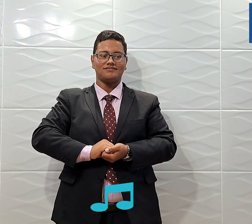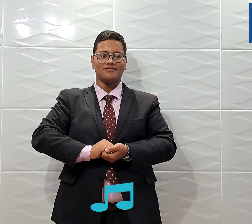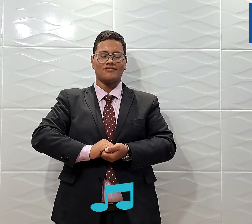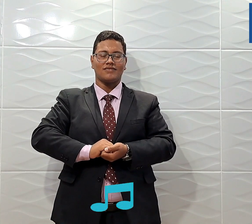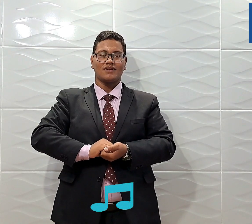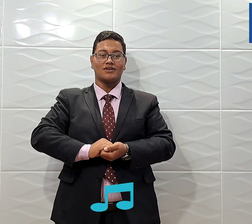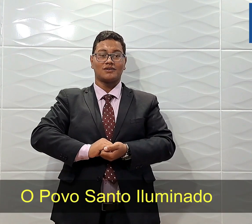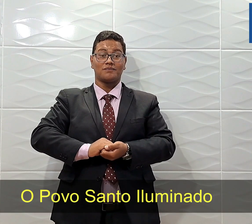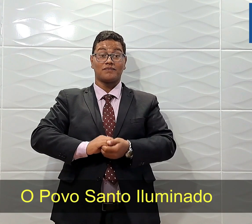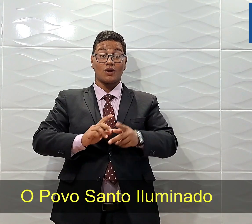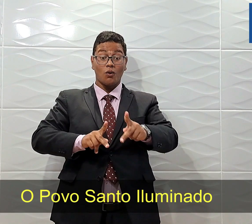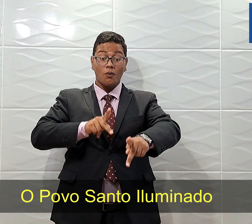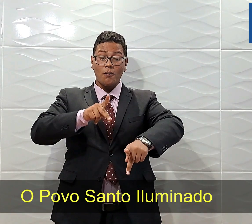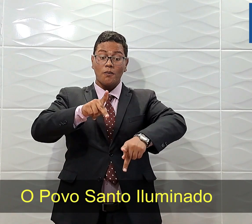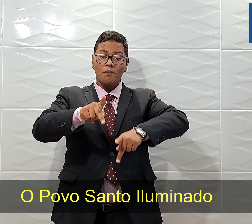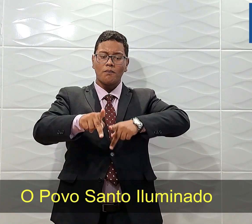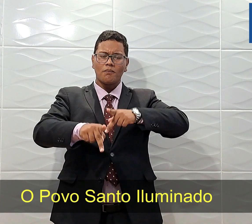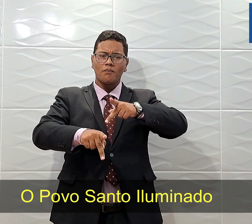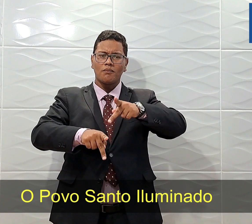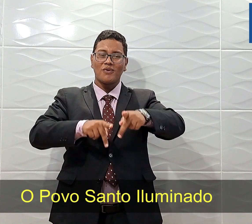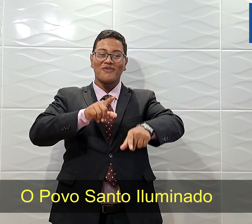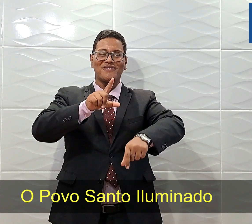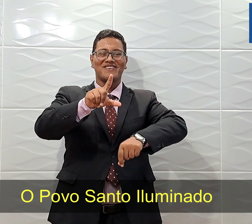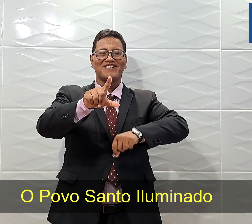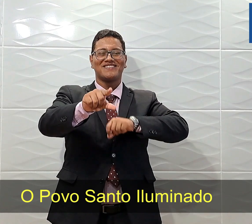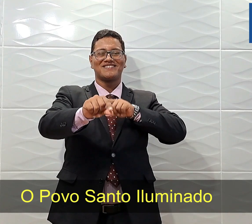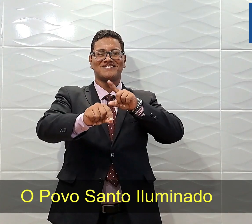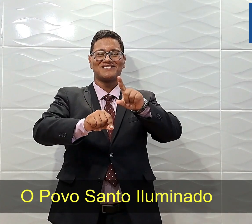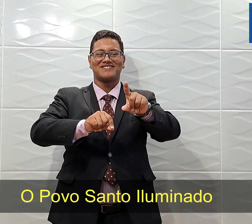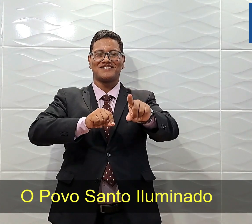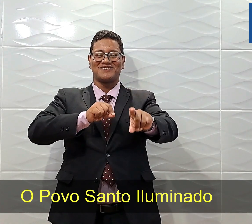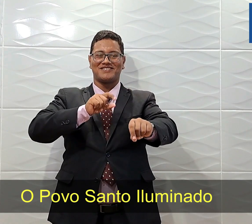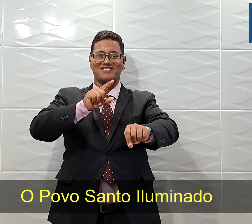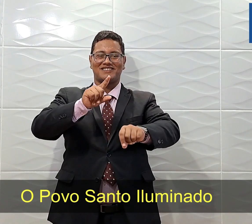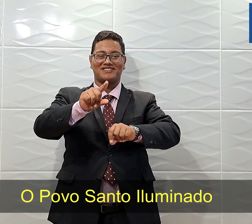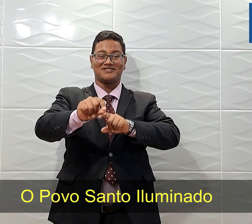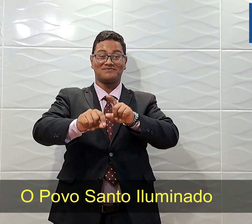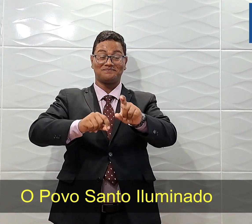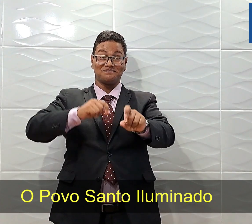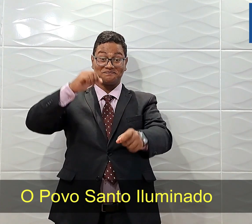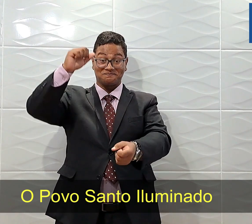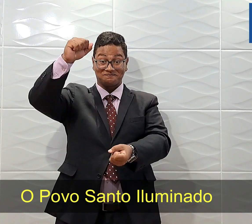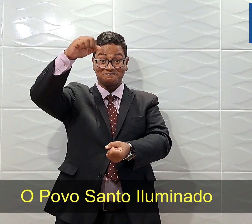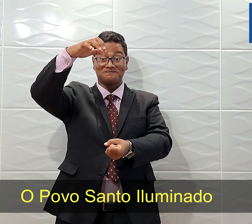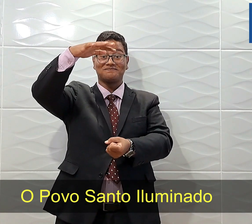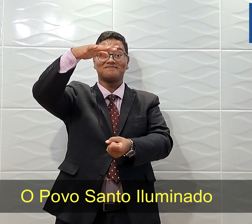O povo santo, iluminado